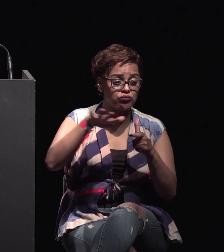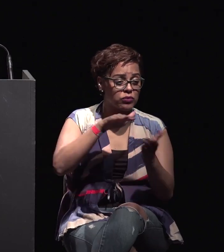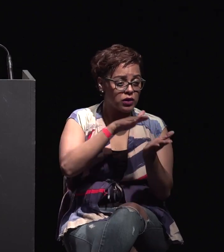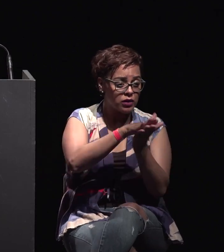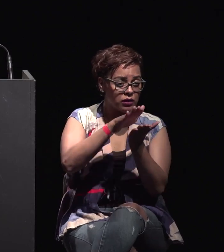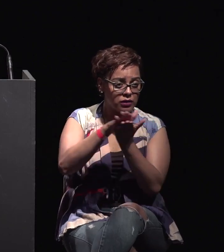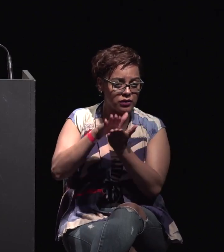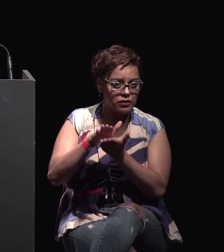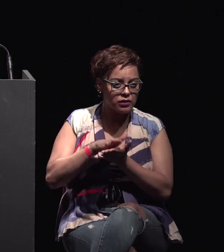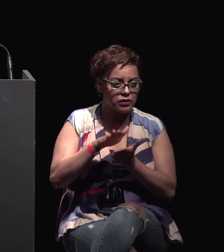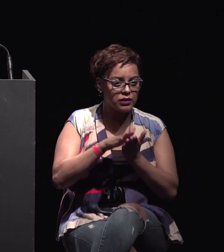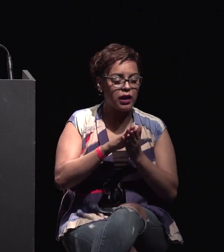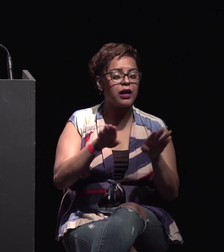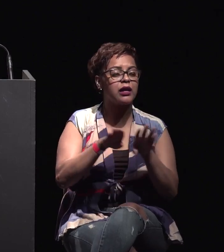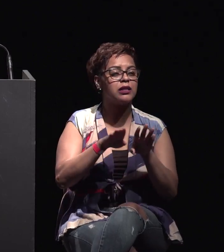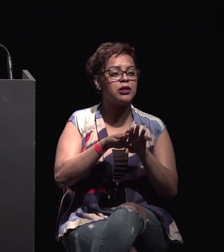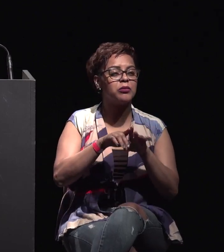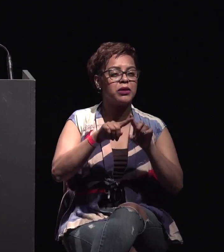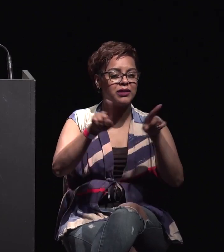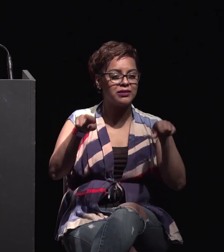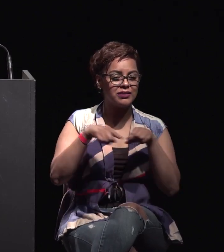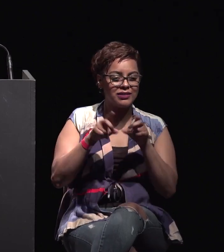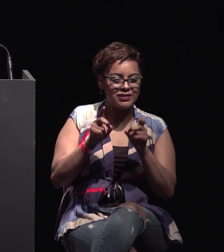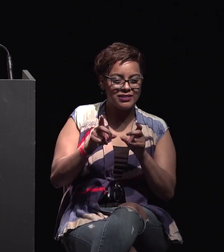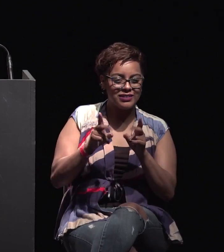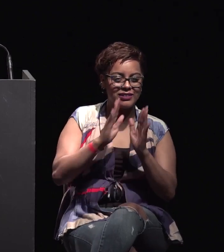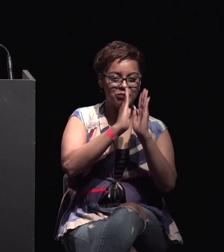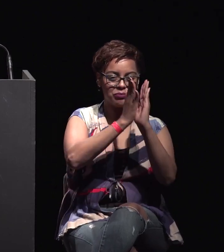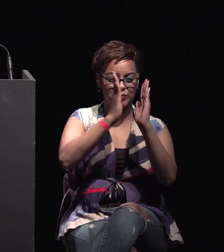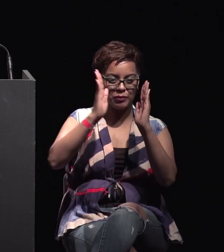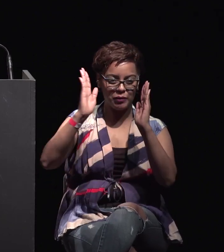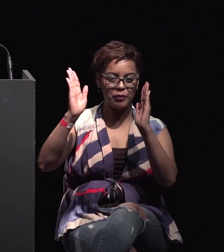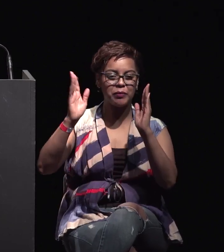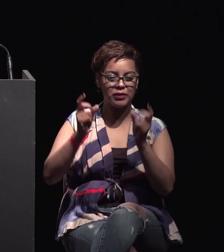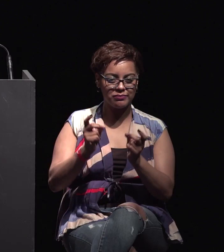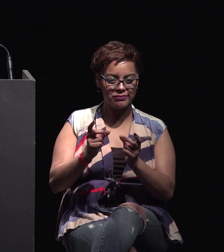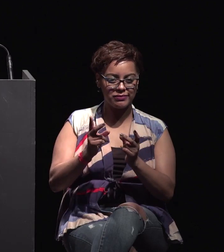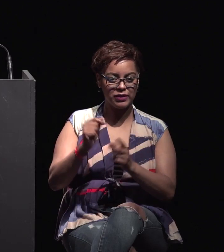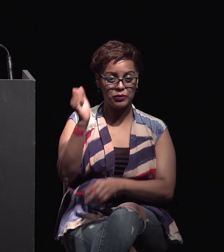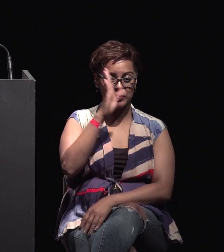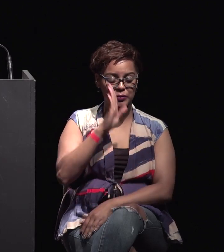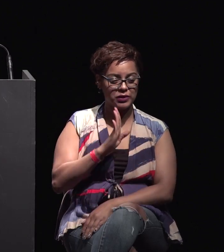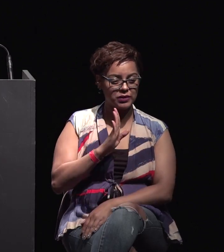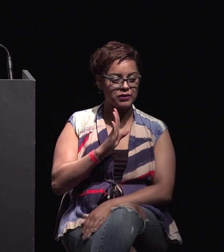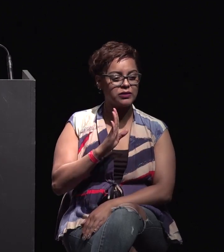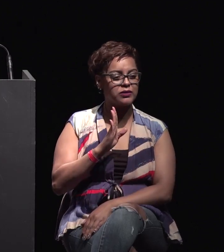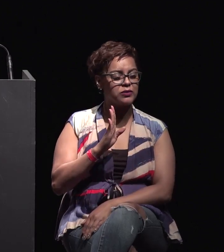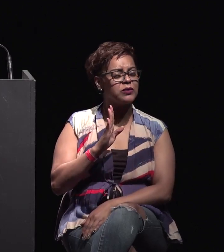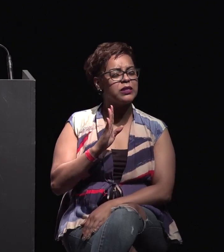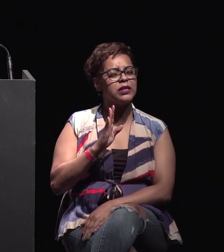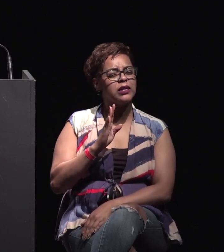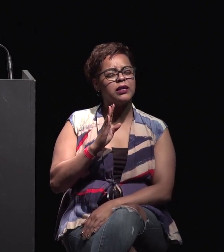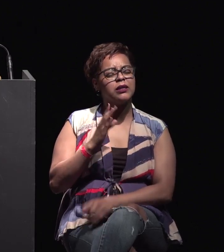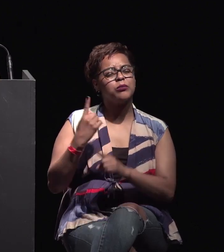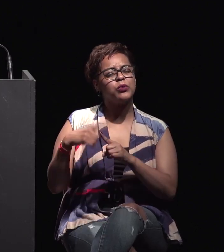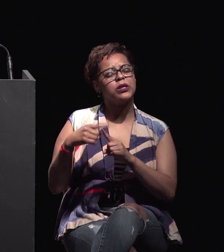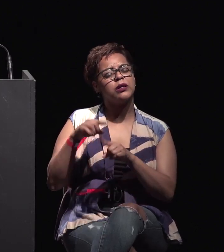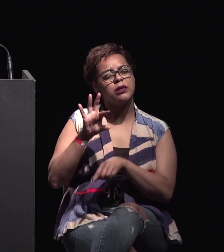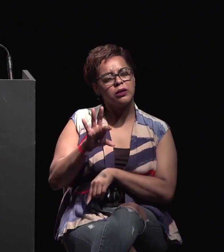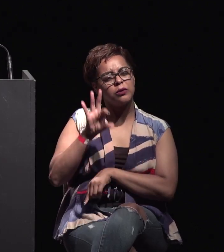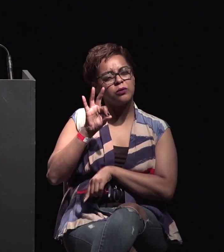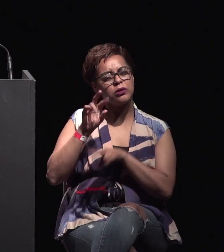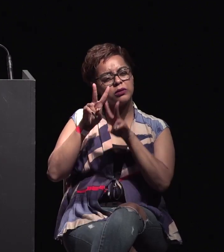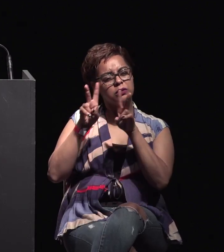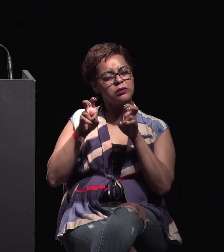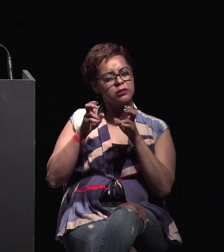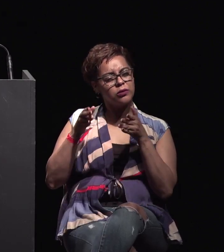editorial e livreiro do Brasil. E eu quis fazer esse recorte porque